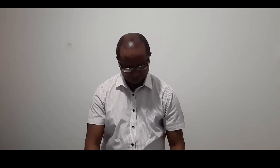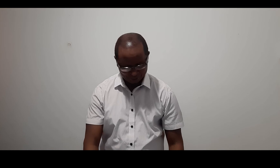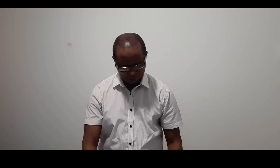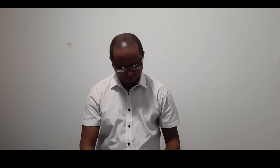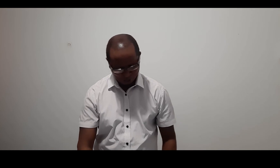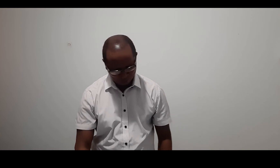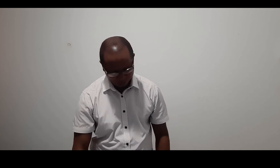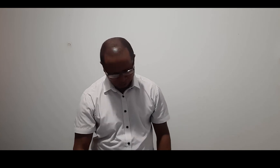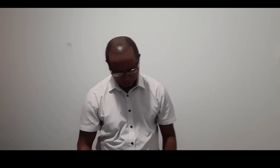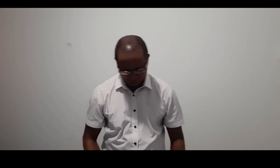Dia hoy Paoly amin'ny Kolosianina